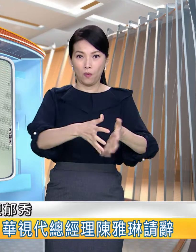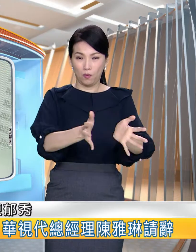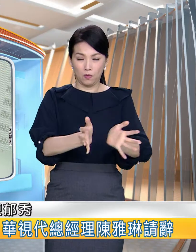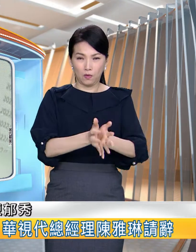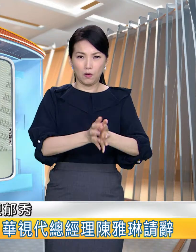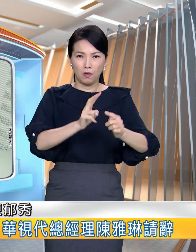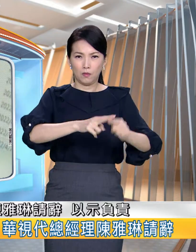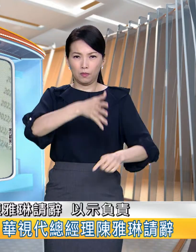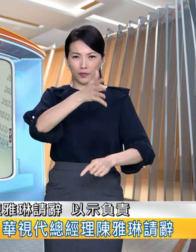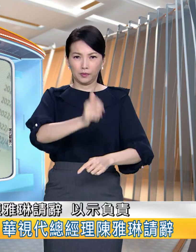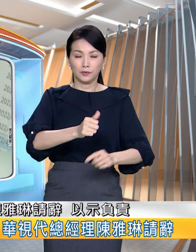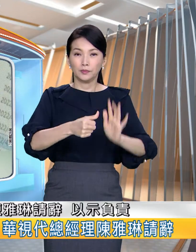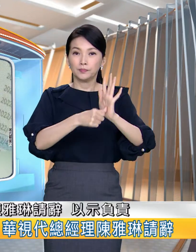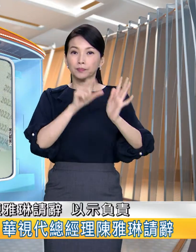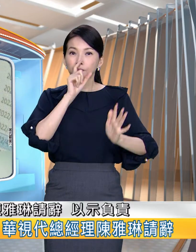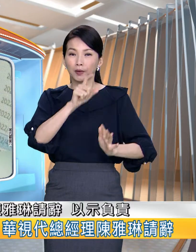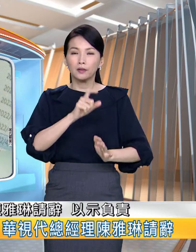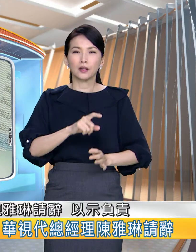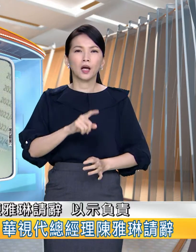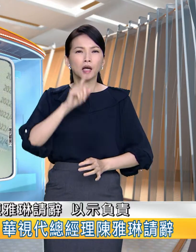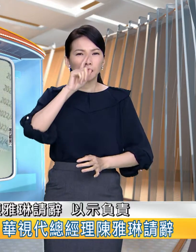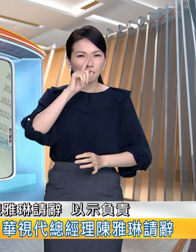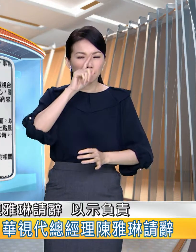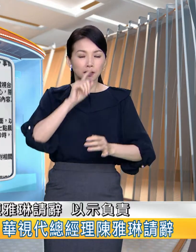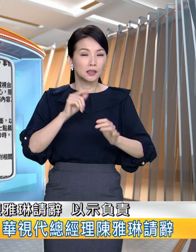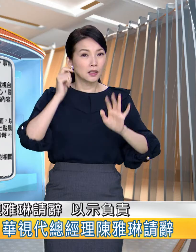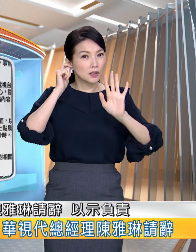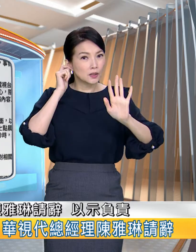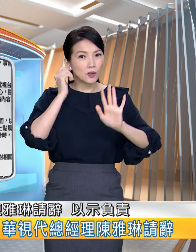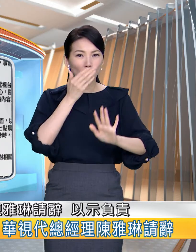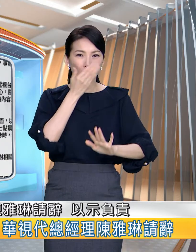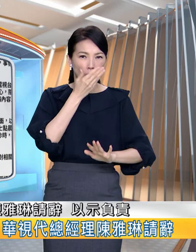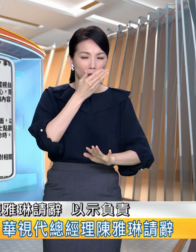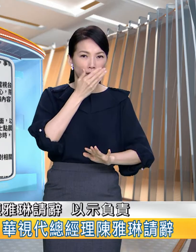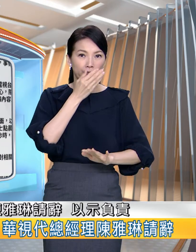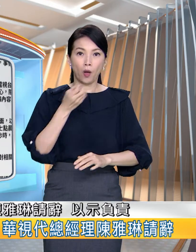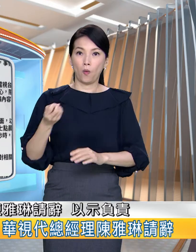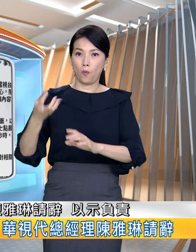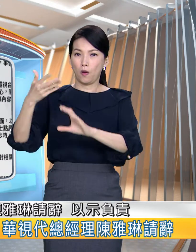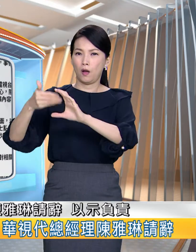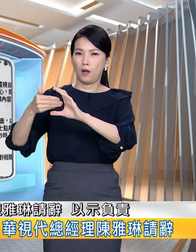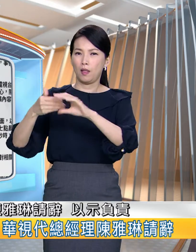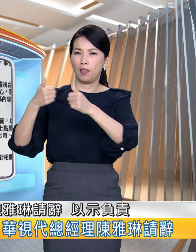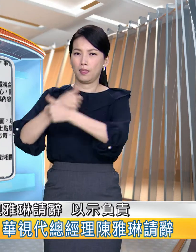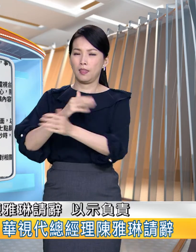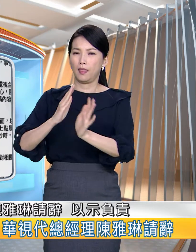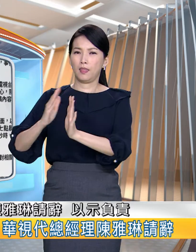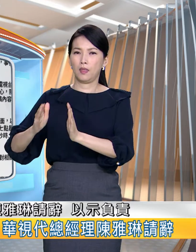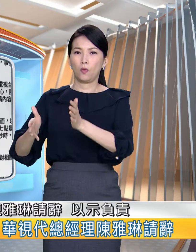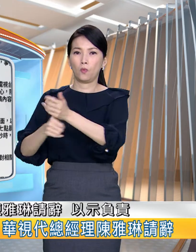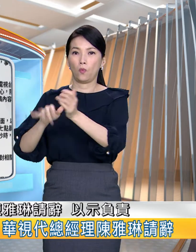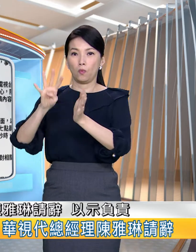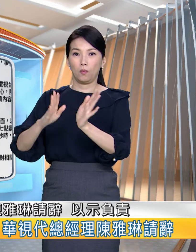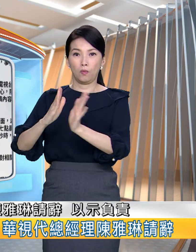秀、华视代理总经理陈雅玲请辞，以示负责。